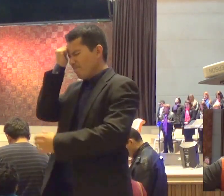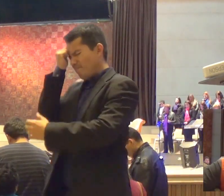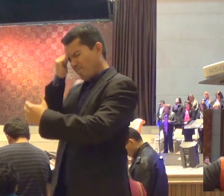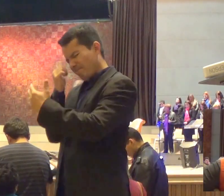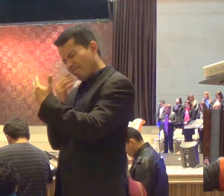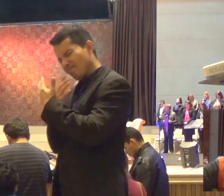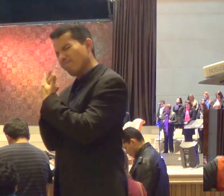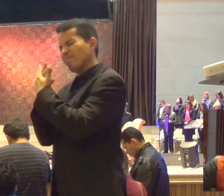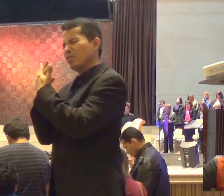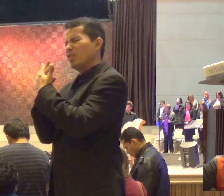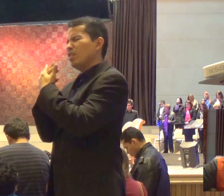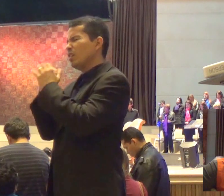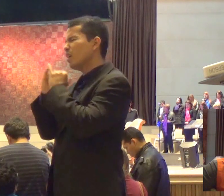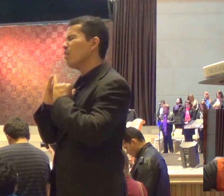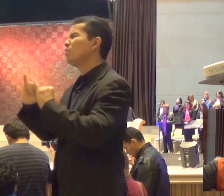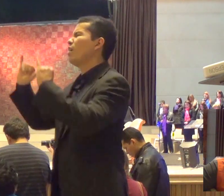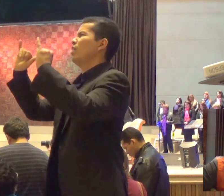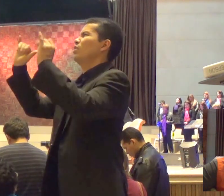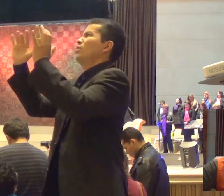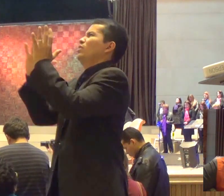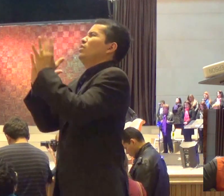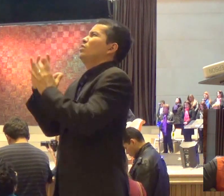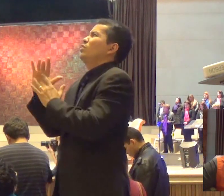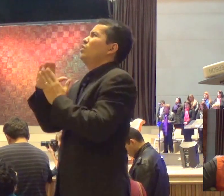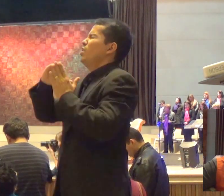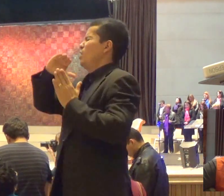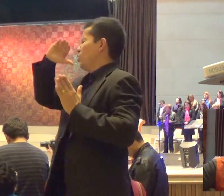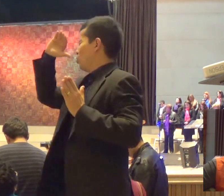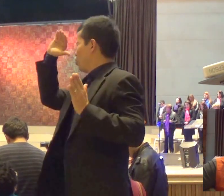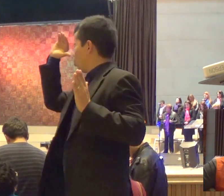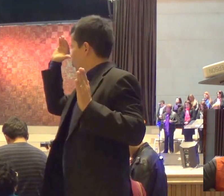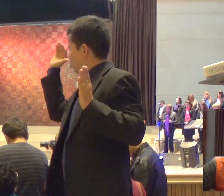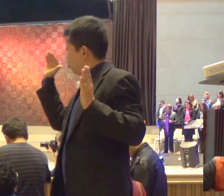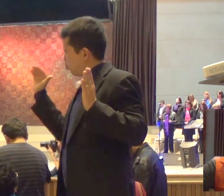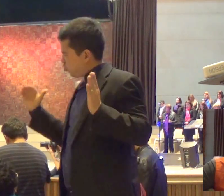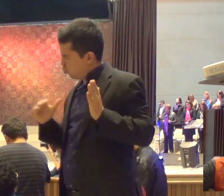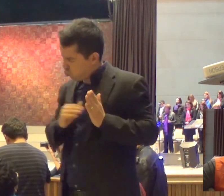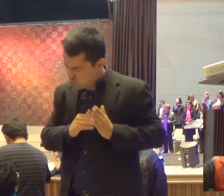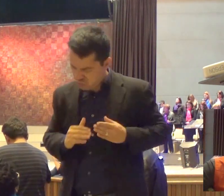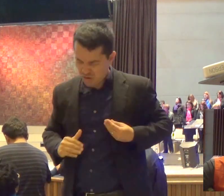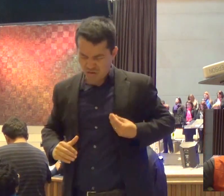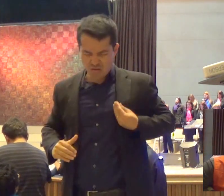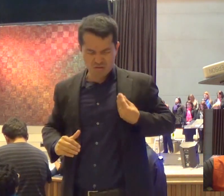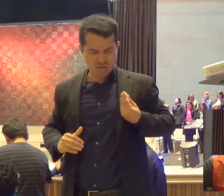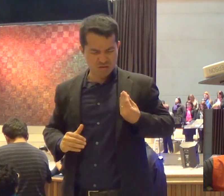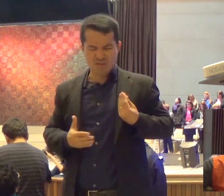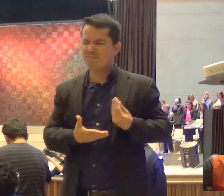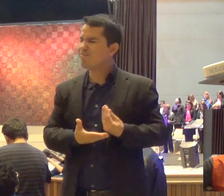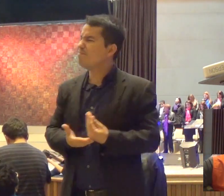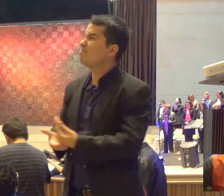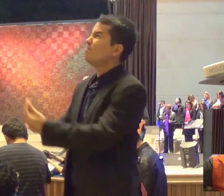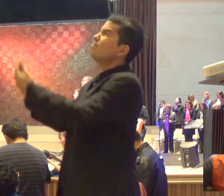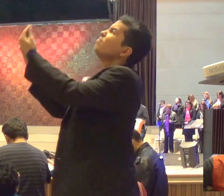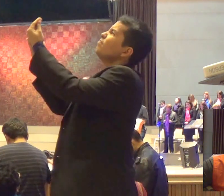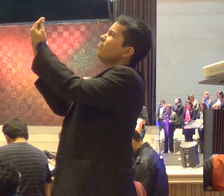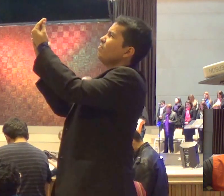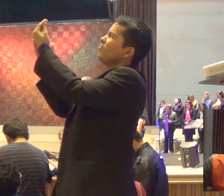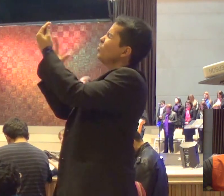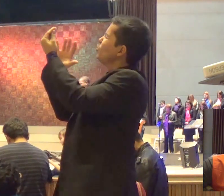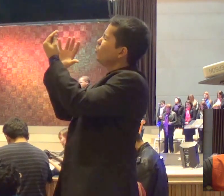e eu declaro que toda minha vida pertence a Jesus Cristo